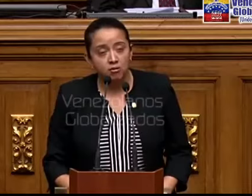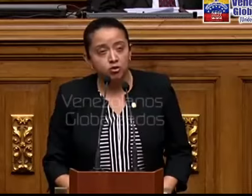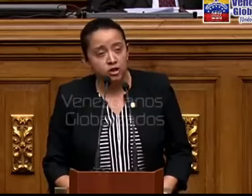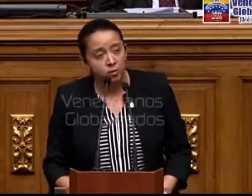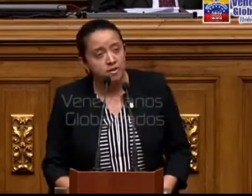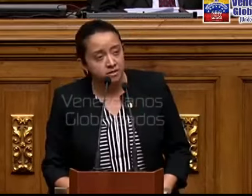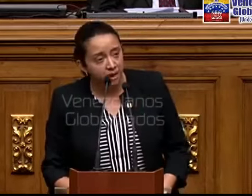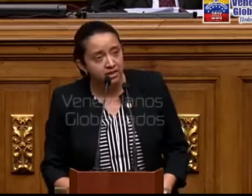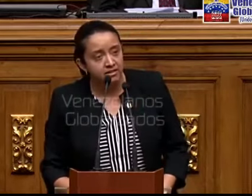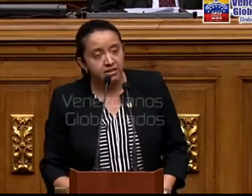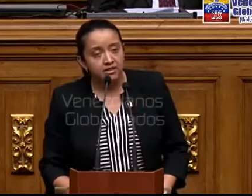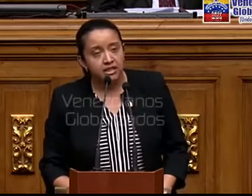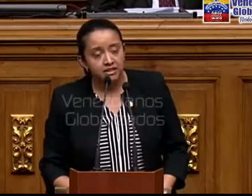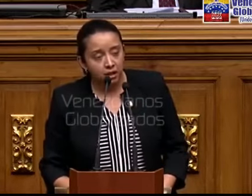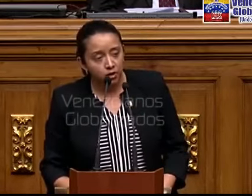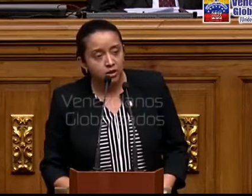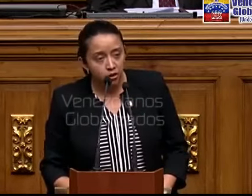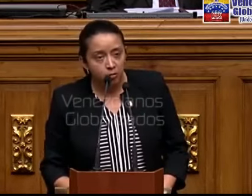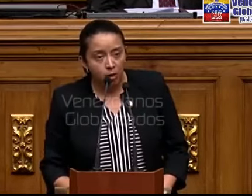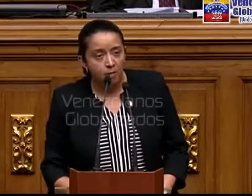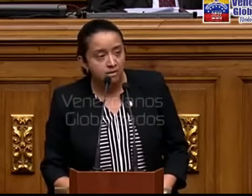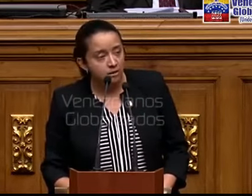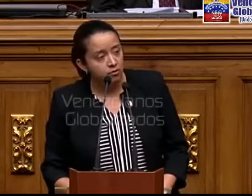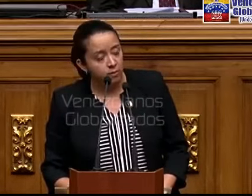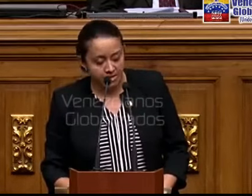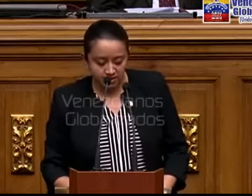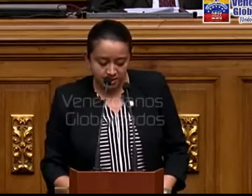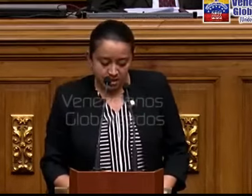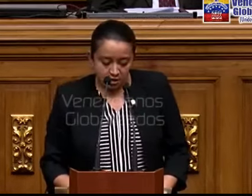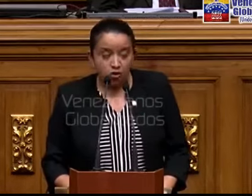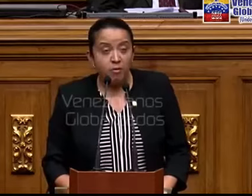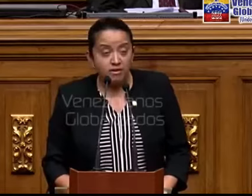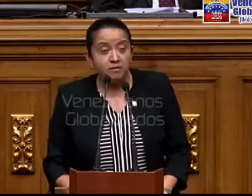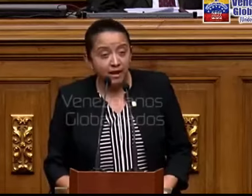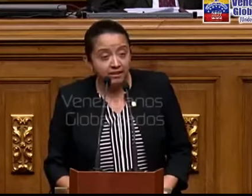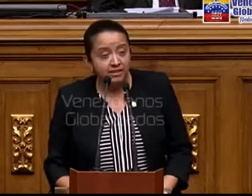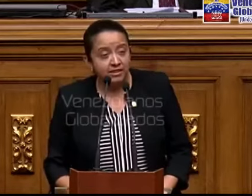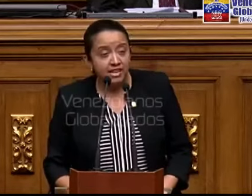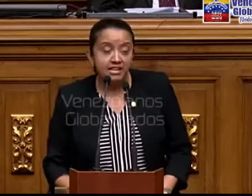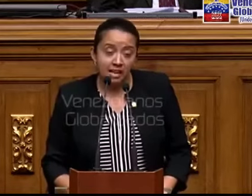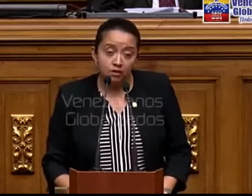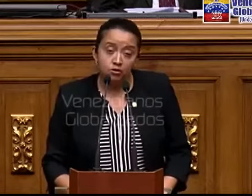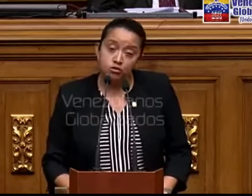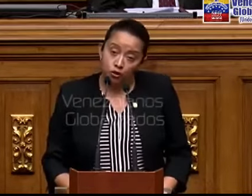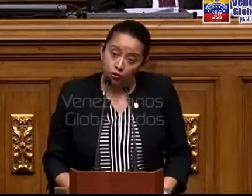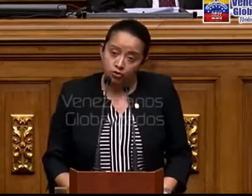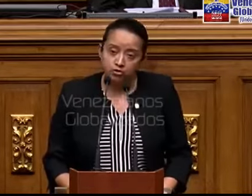voceros principales de la dictadura que hoy oprime a nuestro país, son los principales que han estado sordos